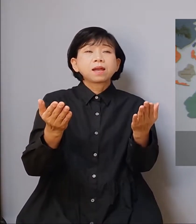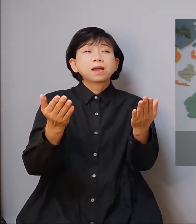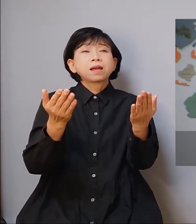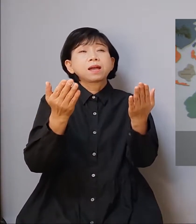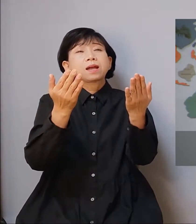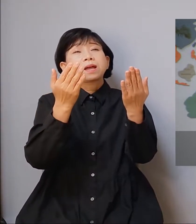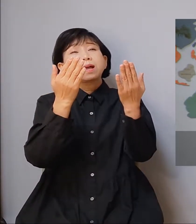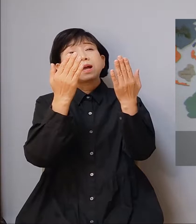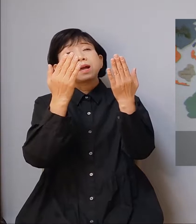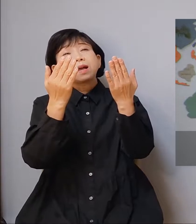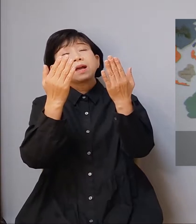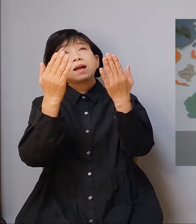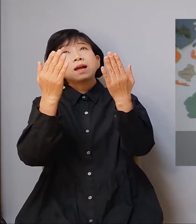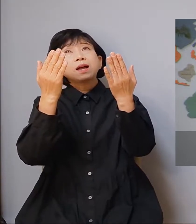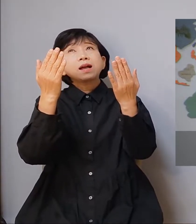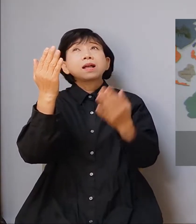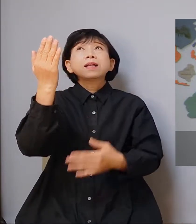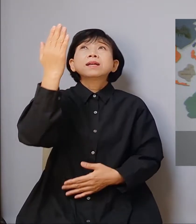고맙습니다.